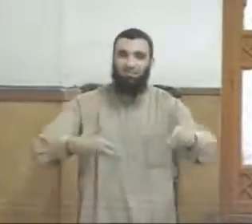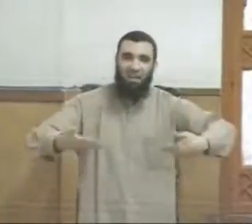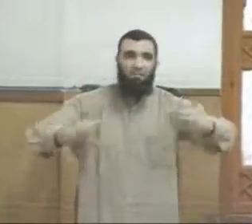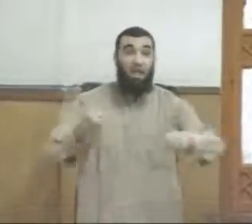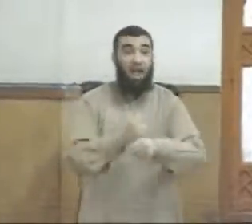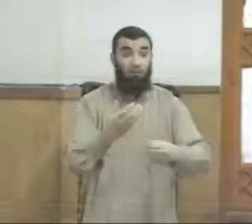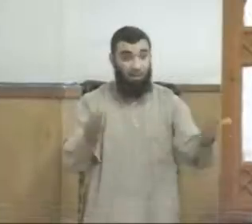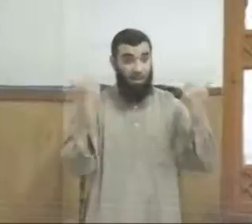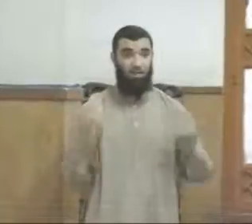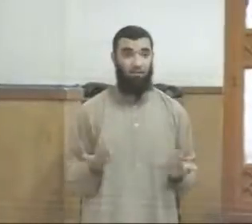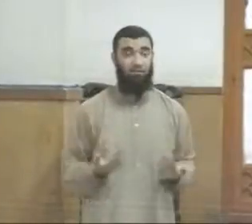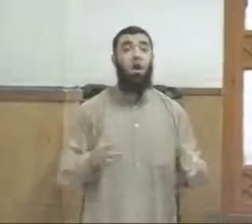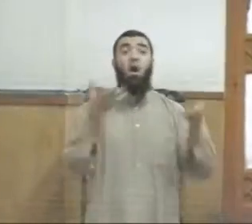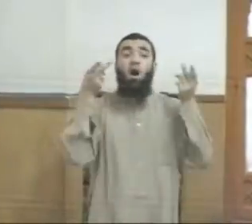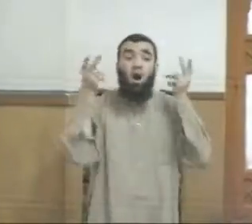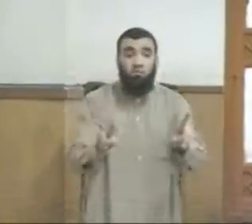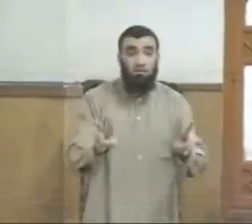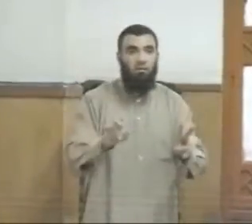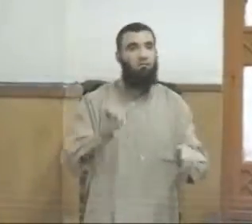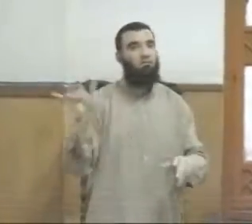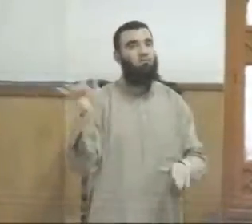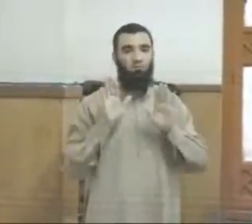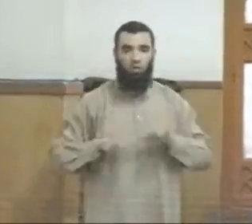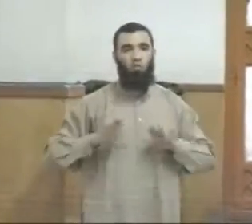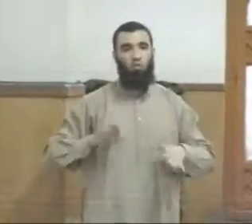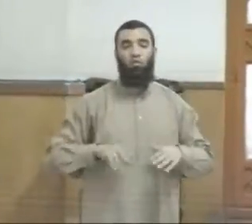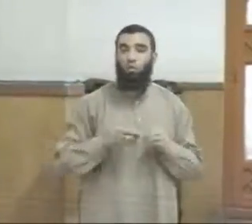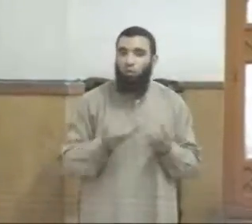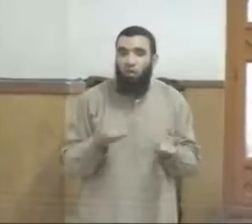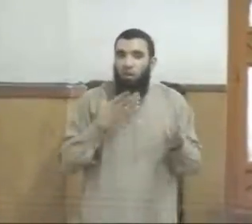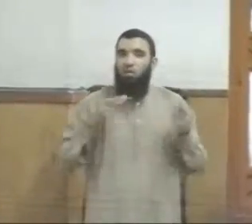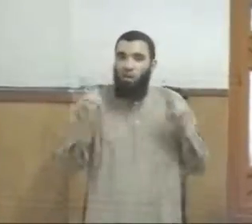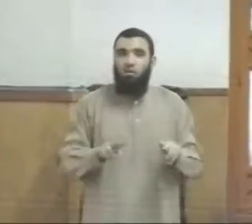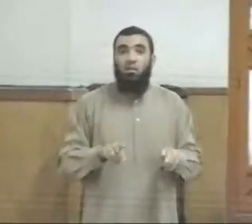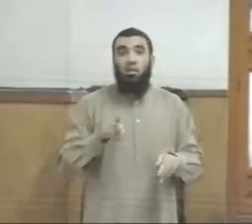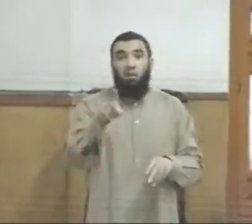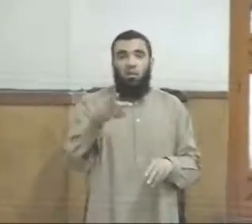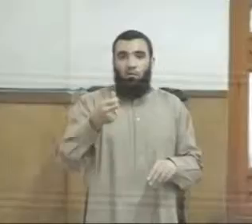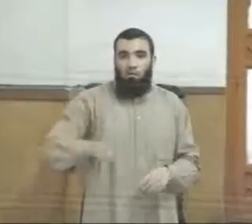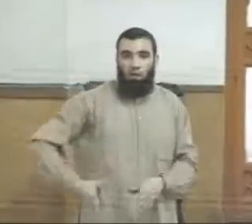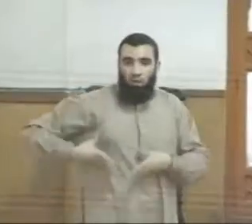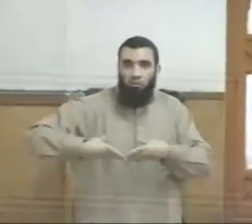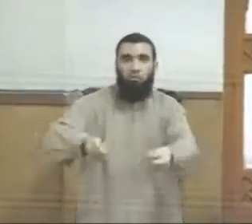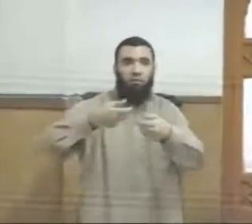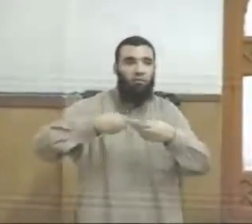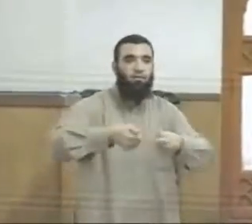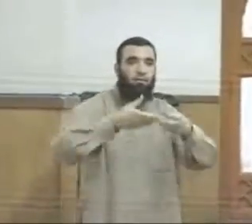العاملون، لكن الأصل موجود، الأصل موجود. هذا يدرك بسخاء، وهذا